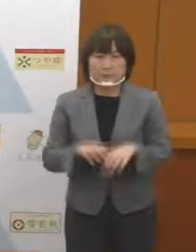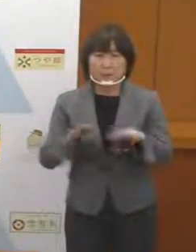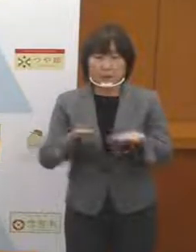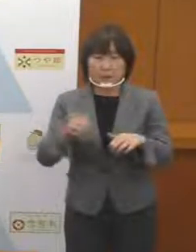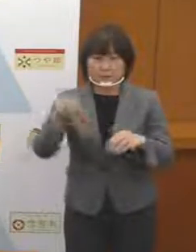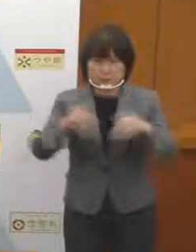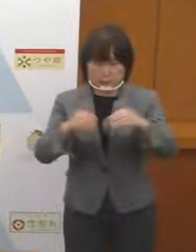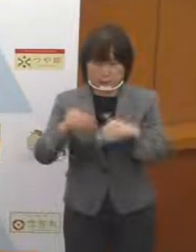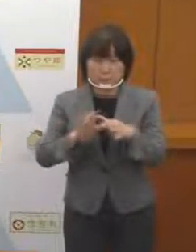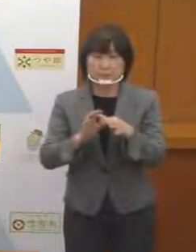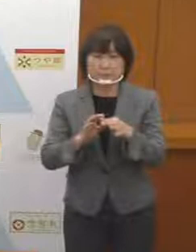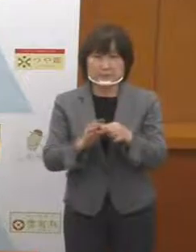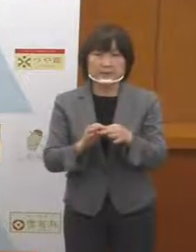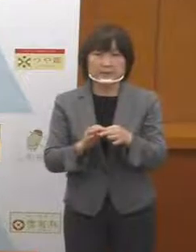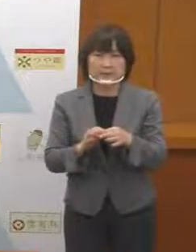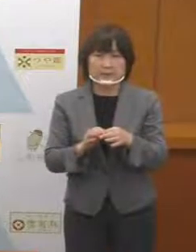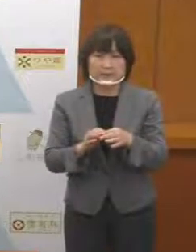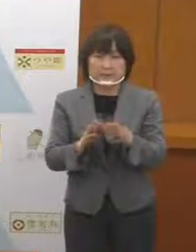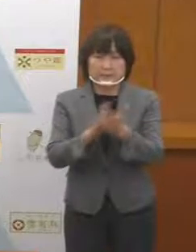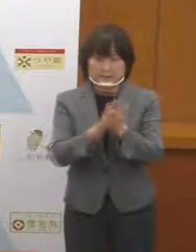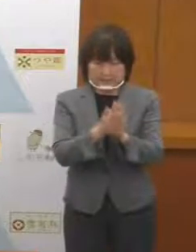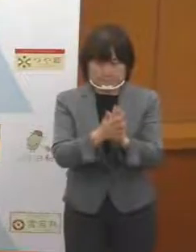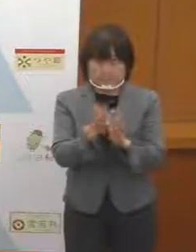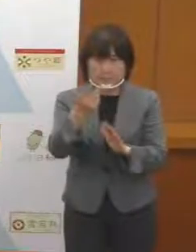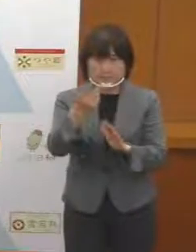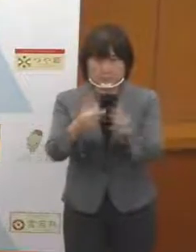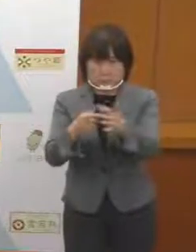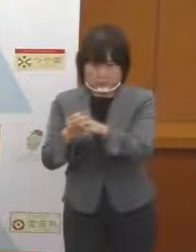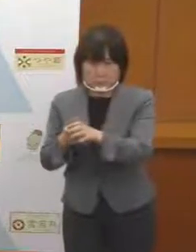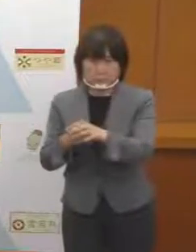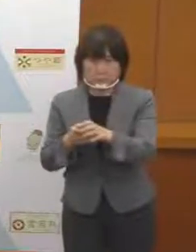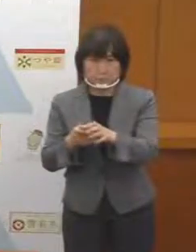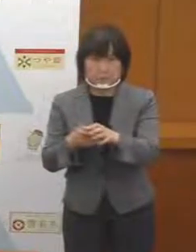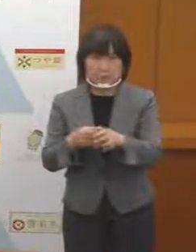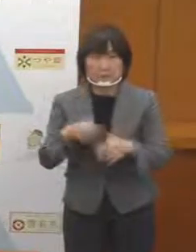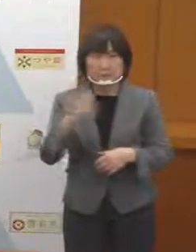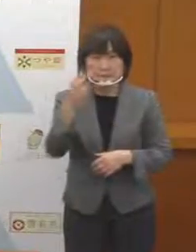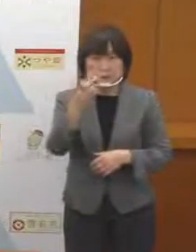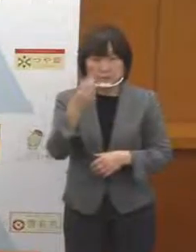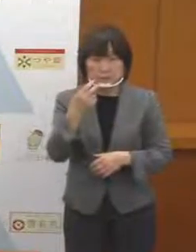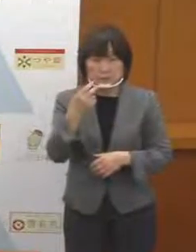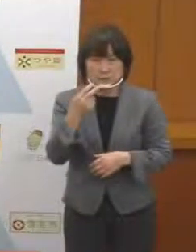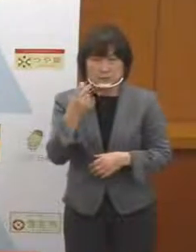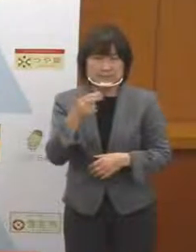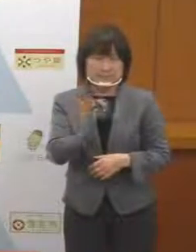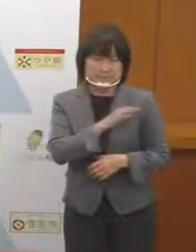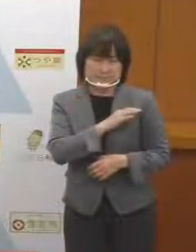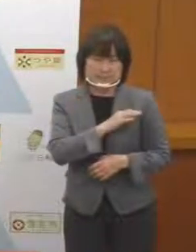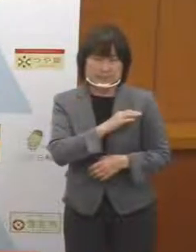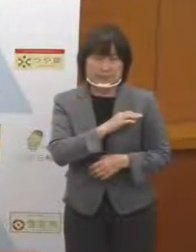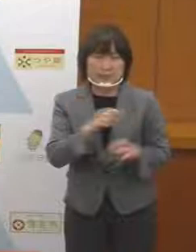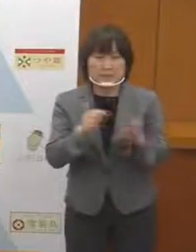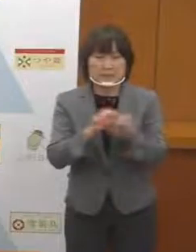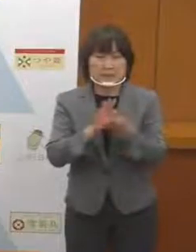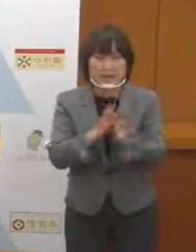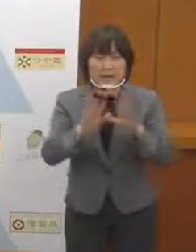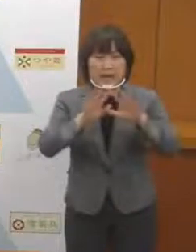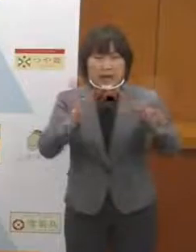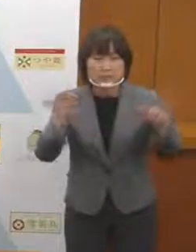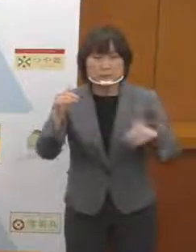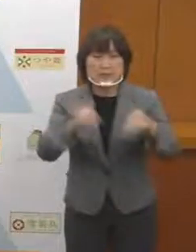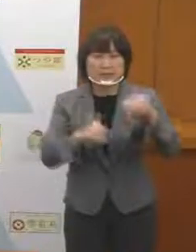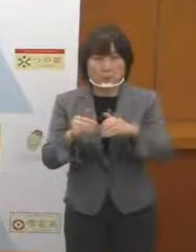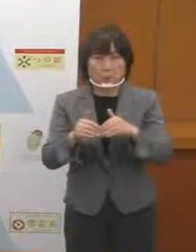今回の選挙に当たりましては県市町村の選挙管理委員会や山形県明るい選挙推進協議会が